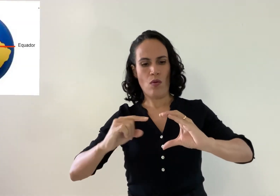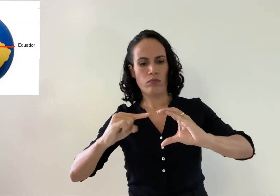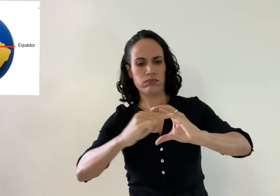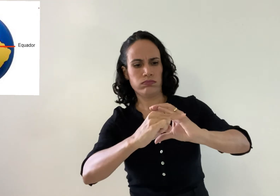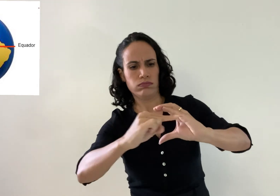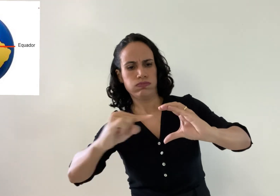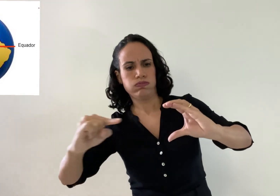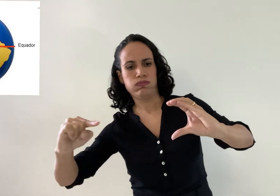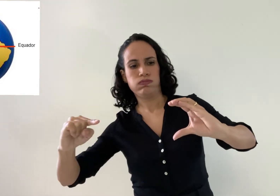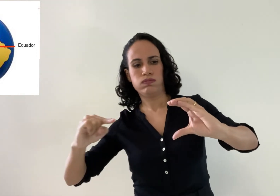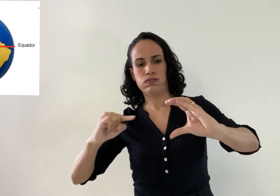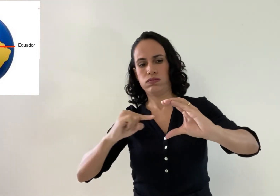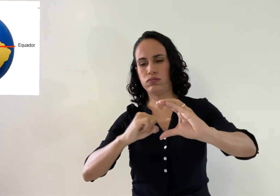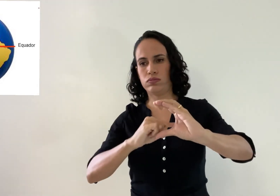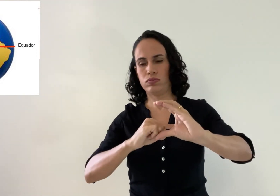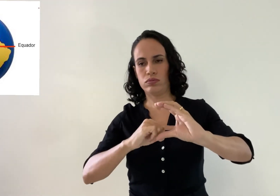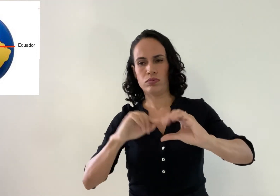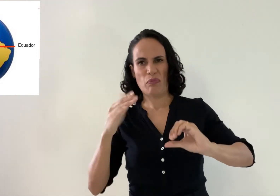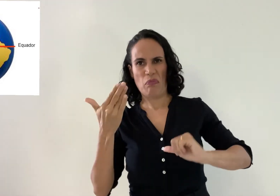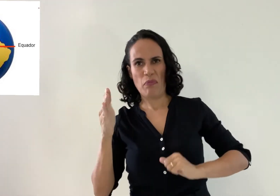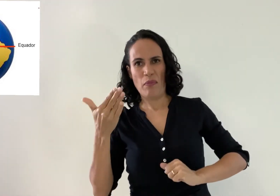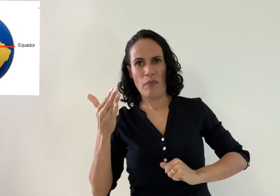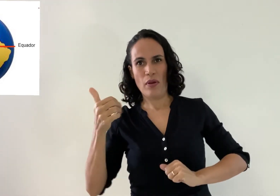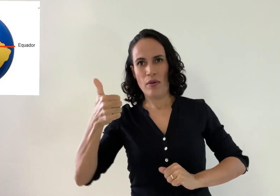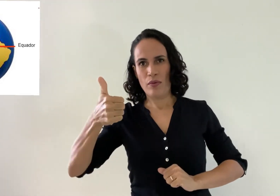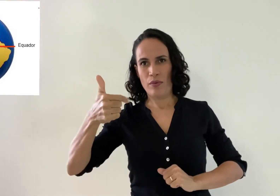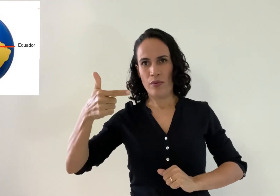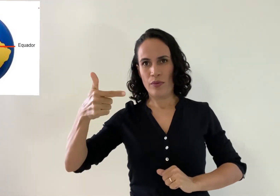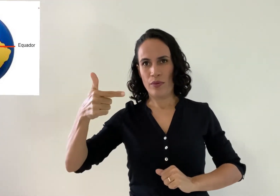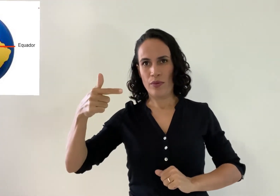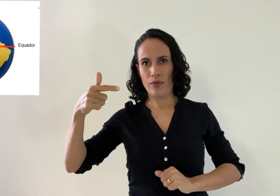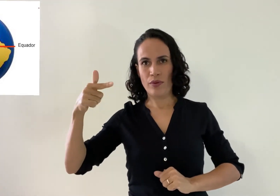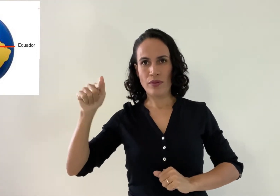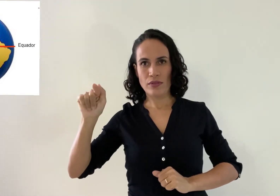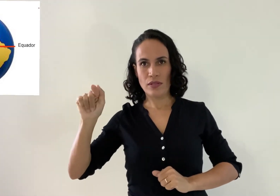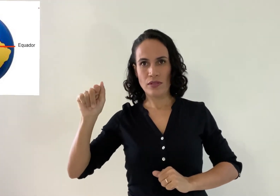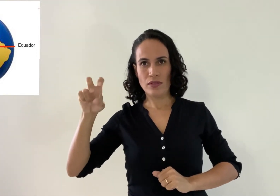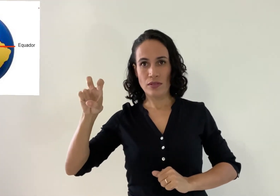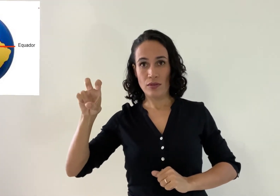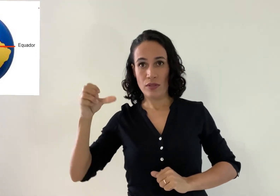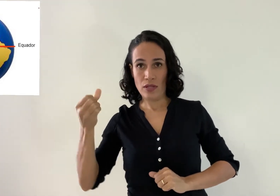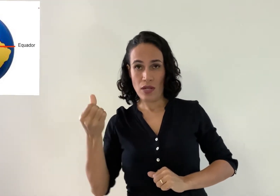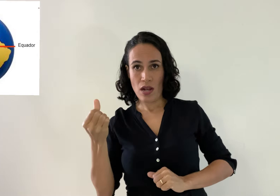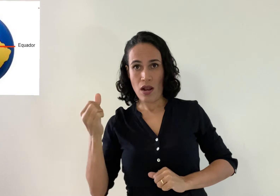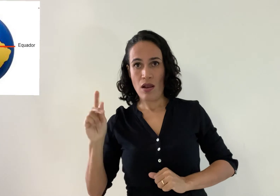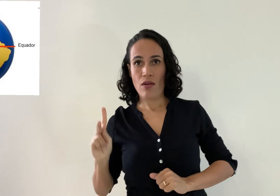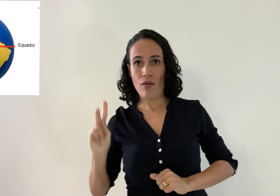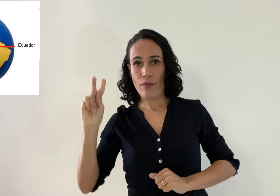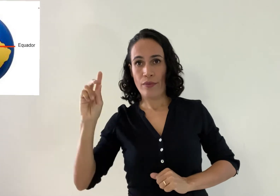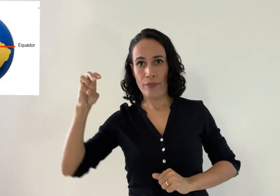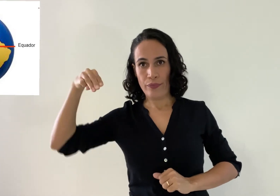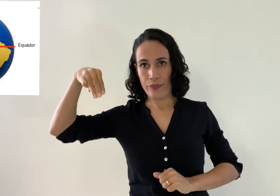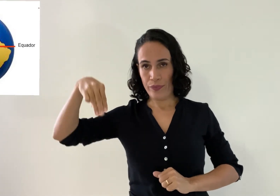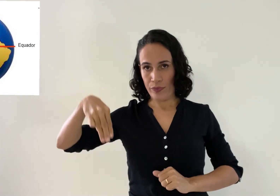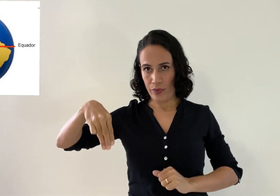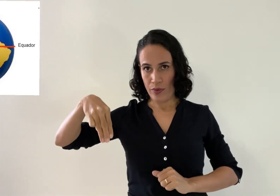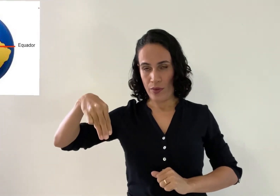quilômetros, né, de circunferência. Ela divide a Terra exatamente, né, em duas metades